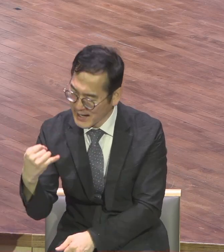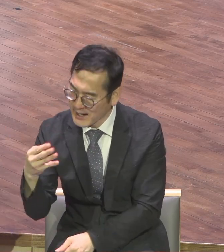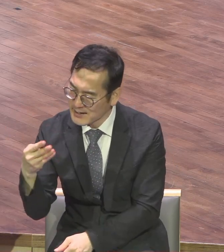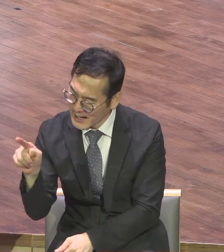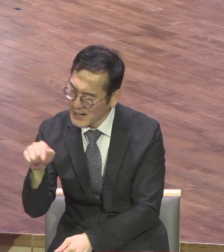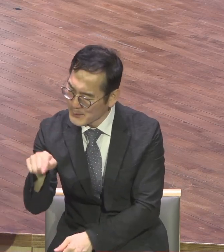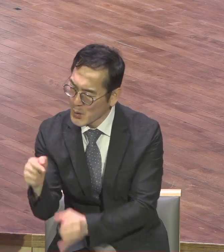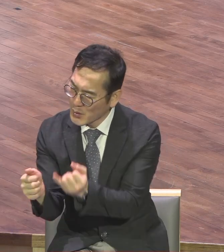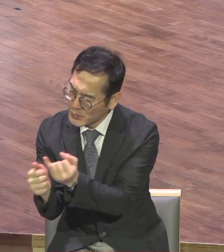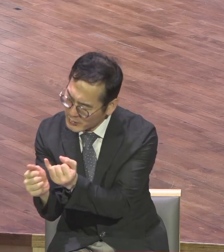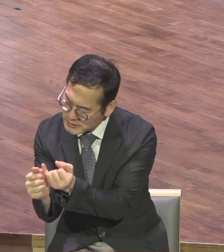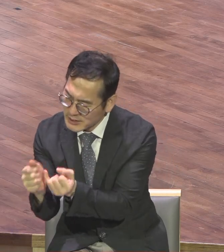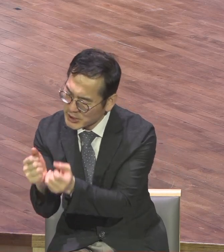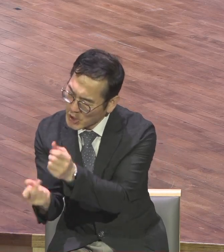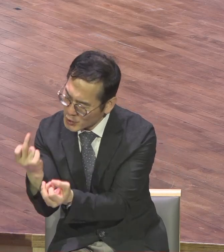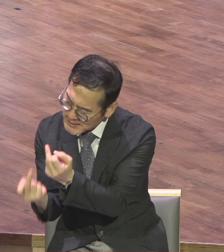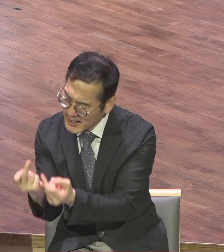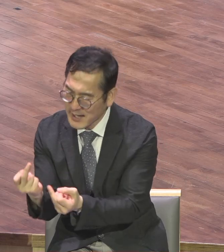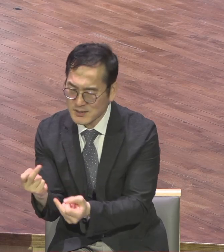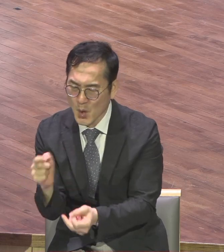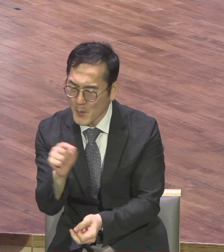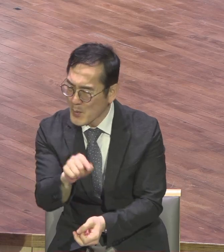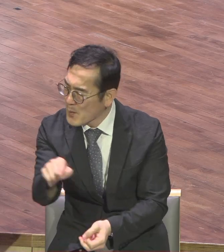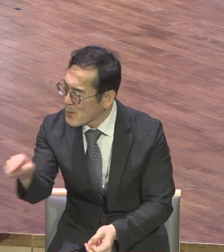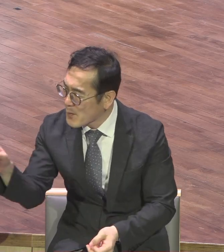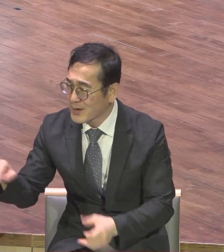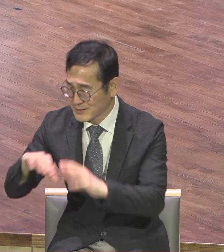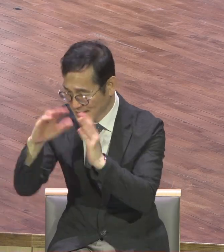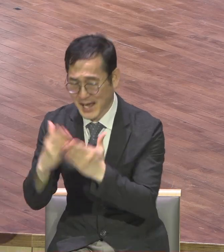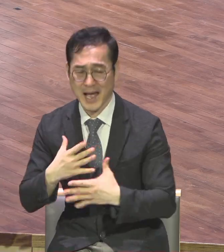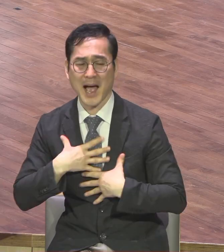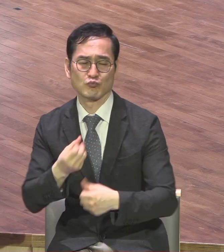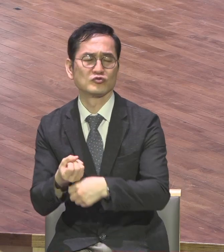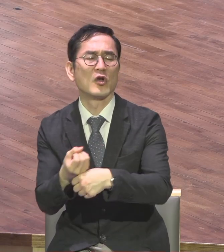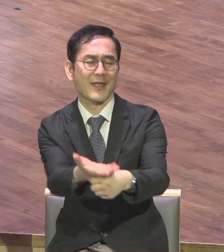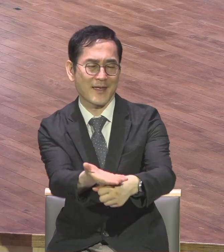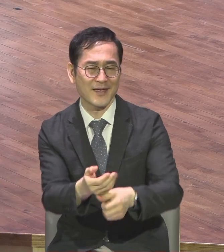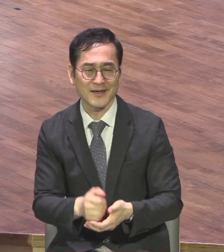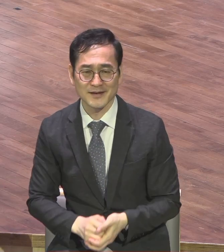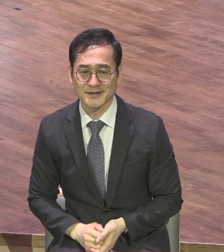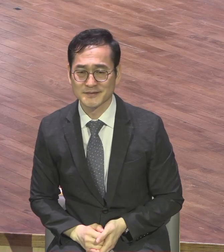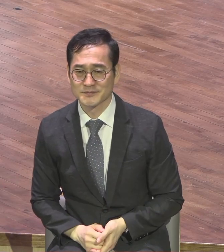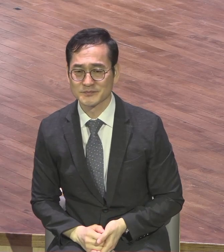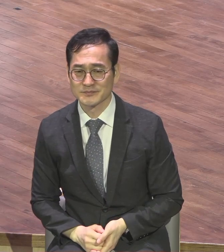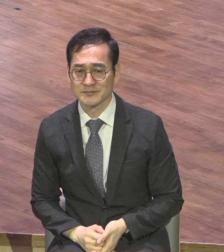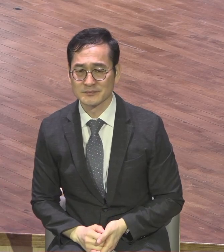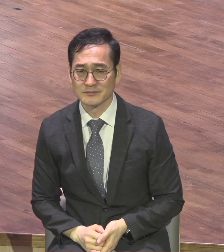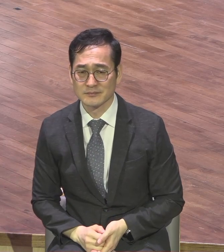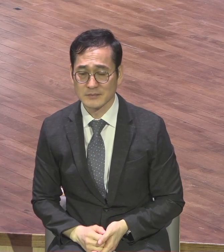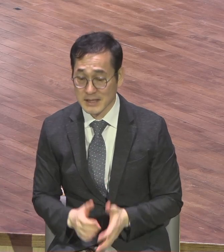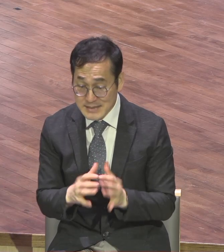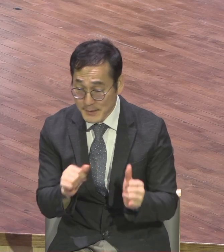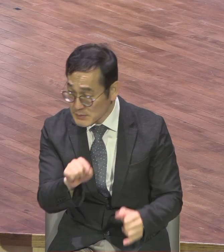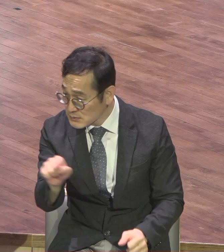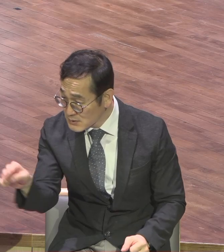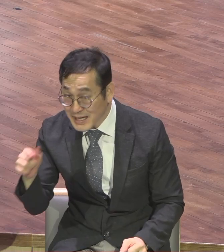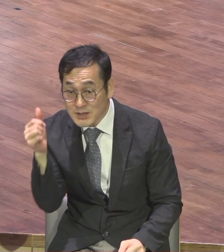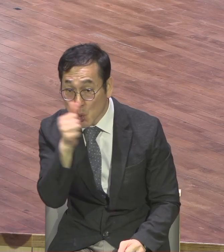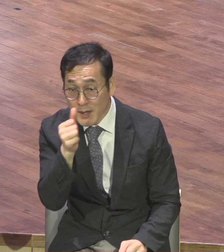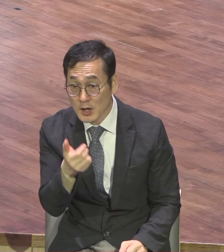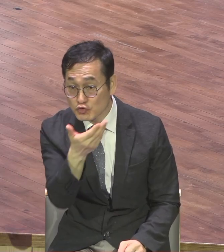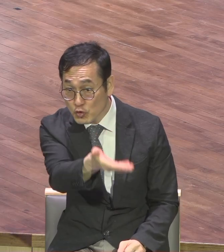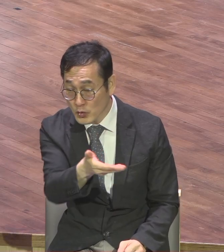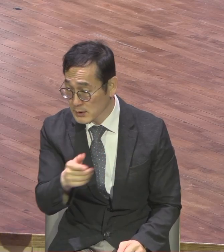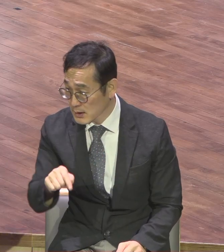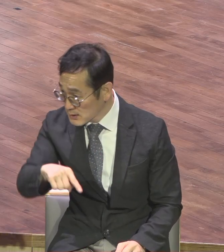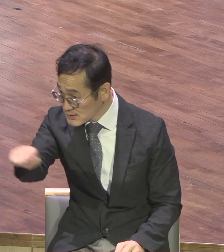형제 고아도도 너에게 무난하느니라. 사도 바울이 본문 15절까지 언급한 인물들은